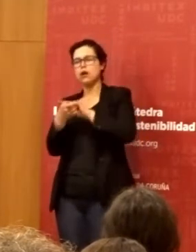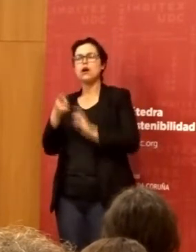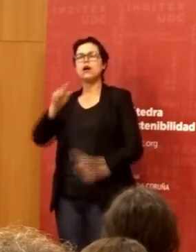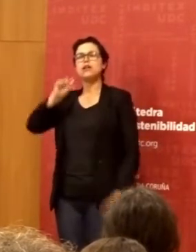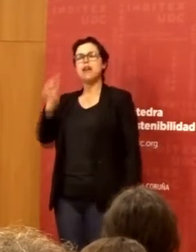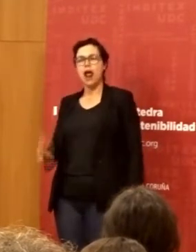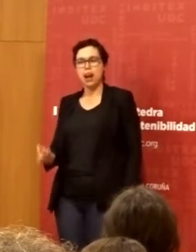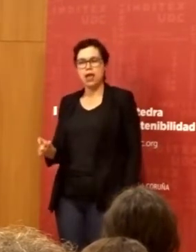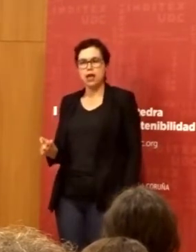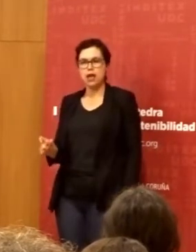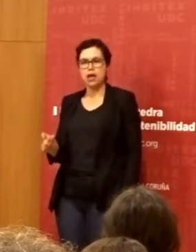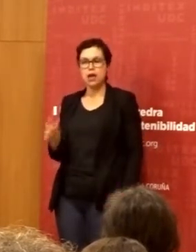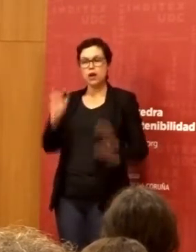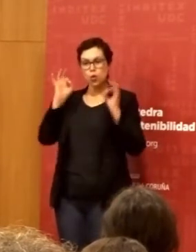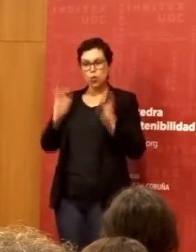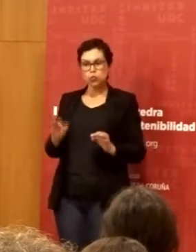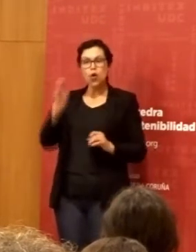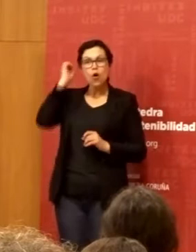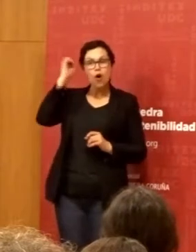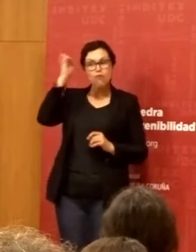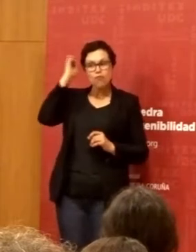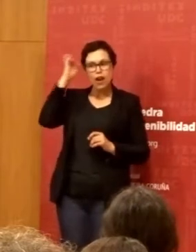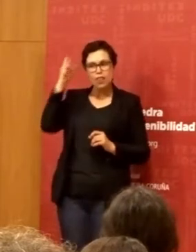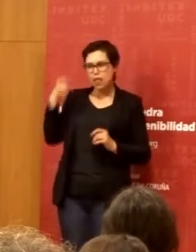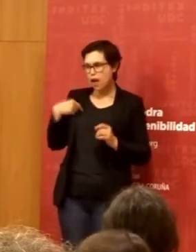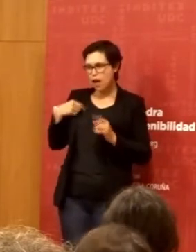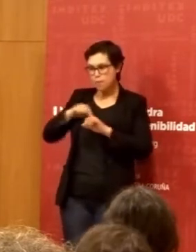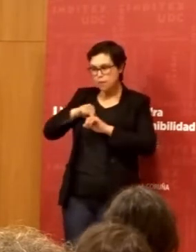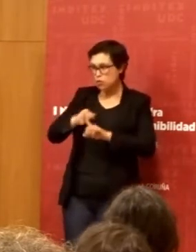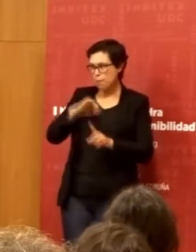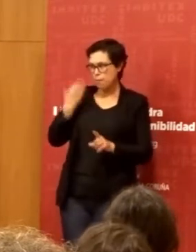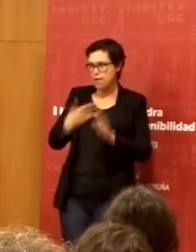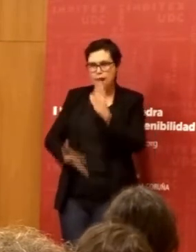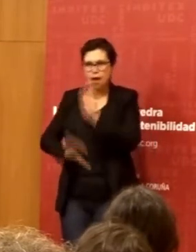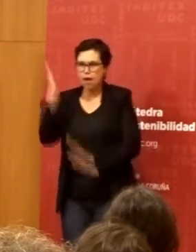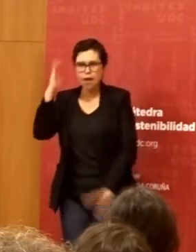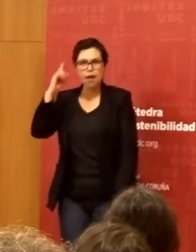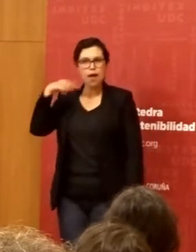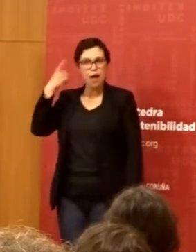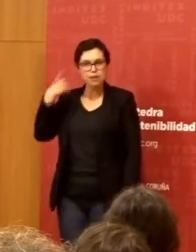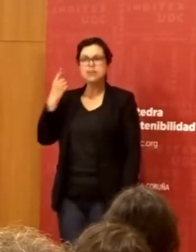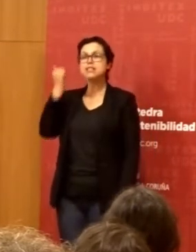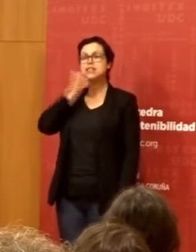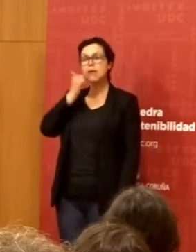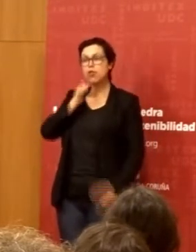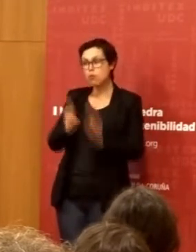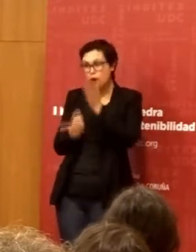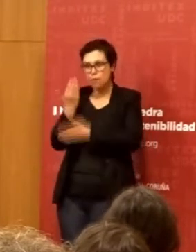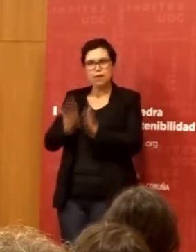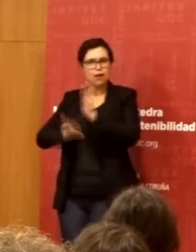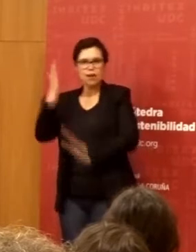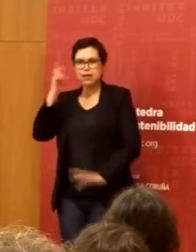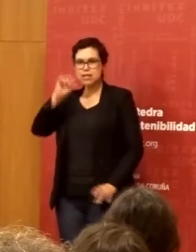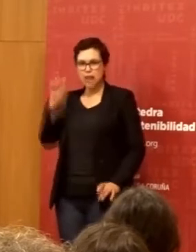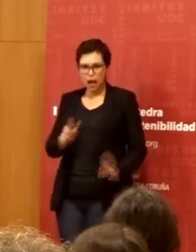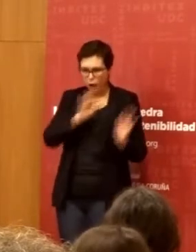esta conferencia la metí casi con calzador porque mañana me vuelvo a Elche y el sábado por la mañana nos vamos a Italia. O sea,